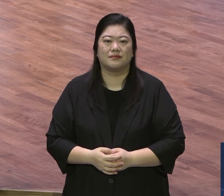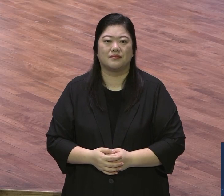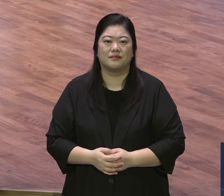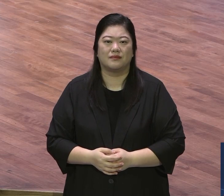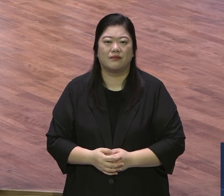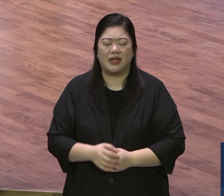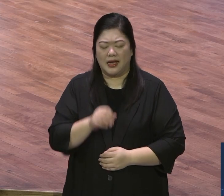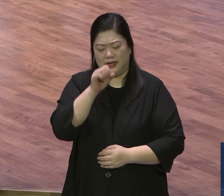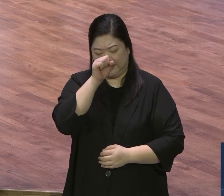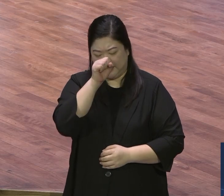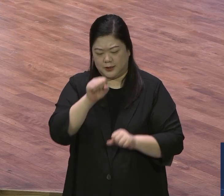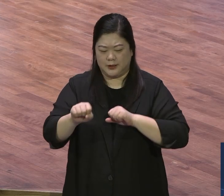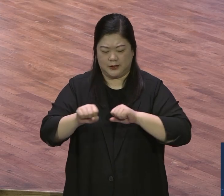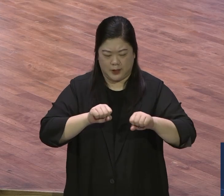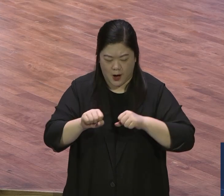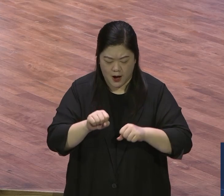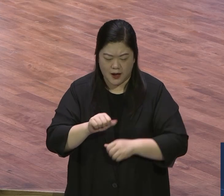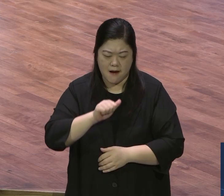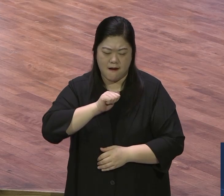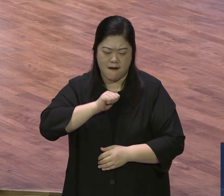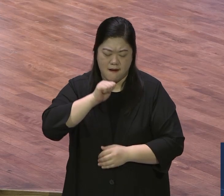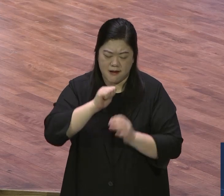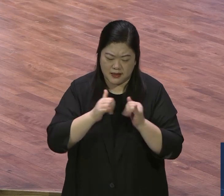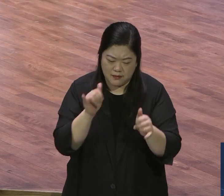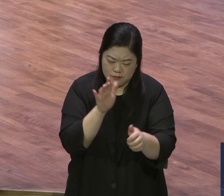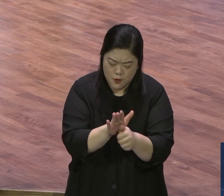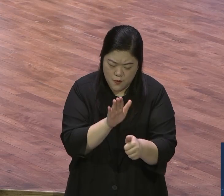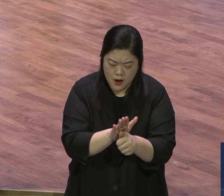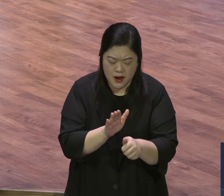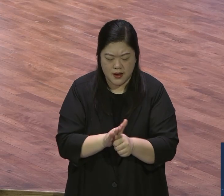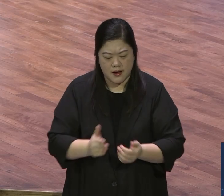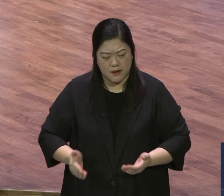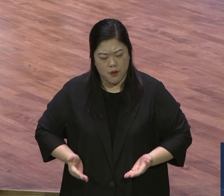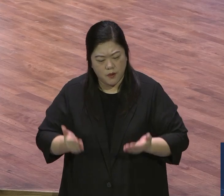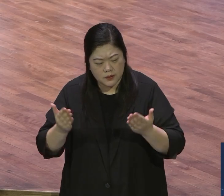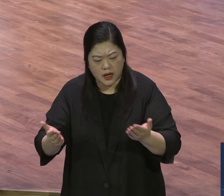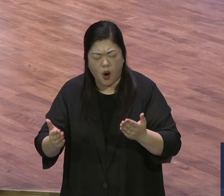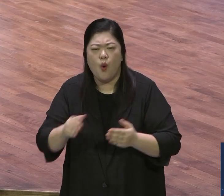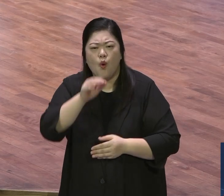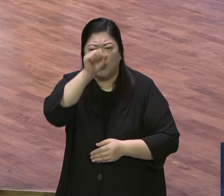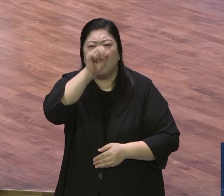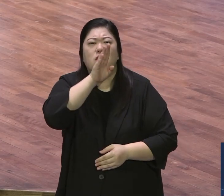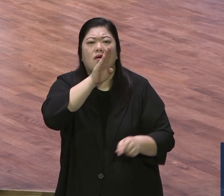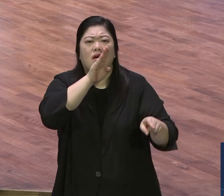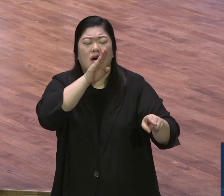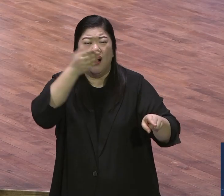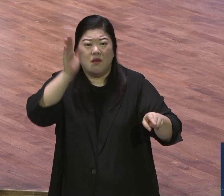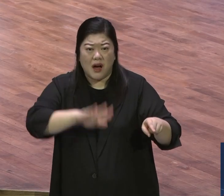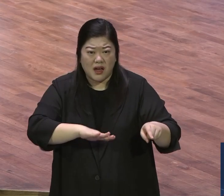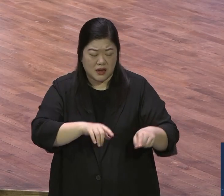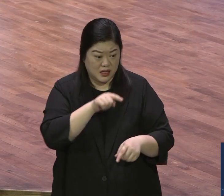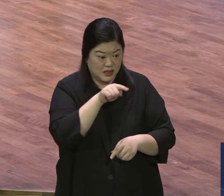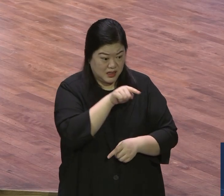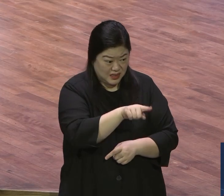구제하고 이 봉사 이게 기독교의 본질인 것들로 오해하고 착각을 하고 있어요.